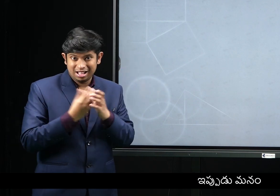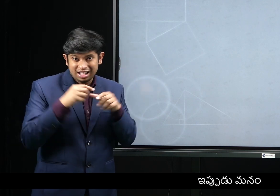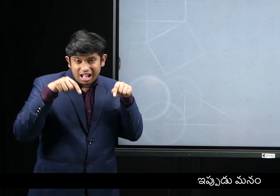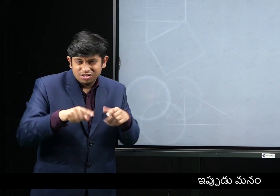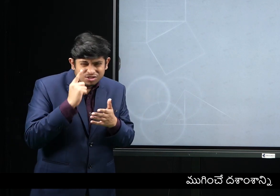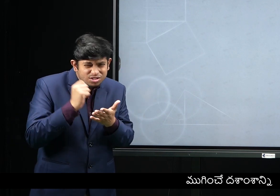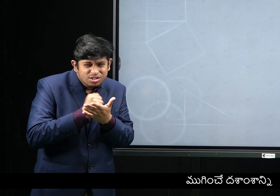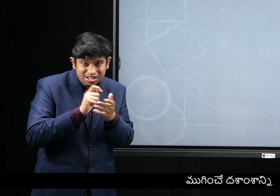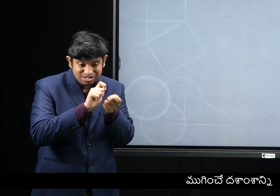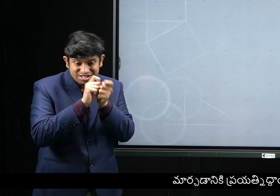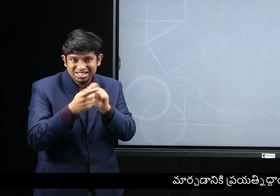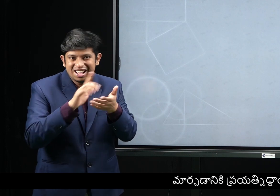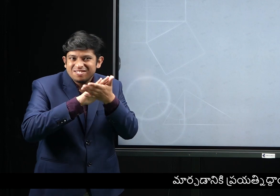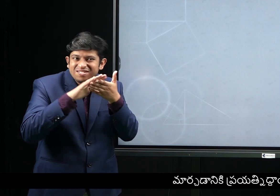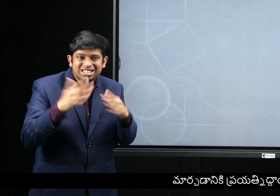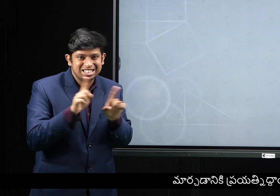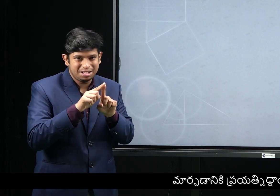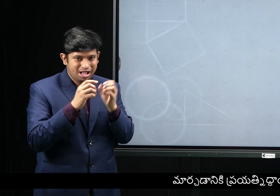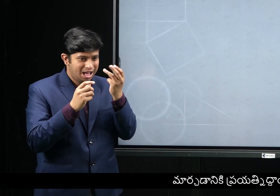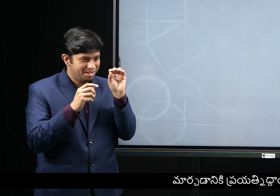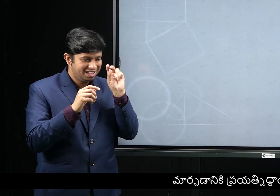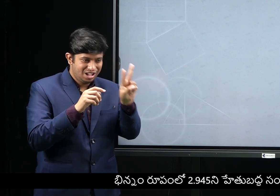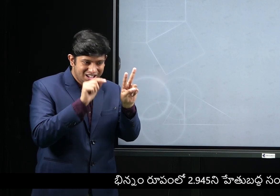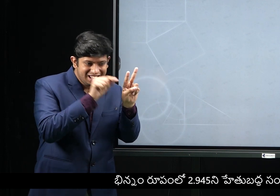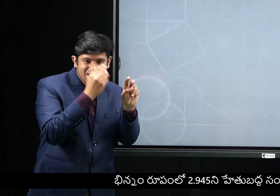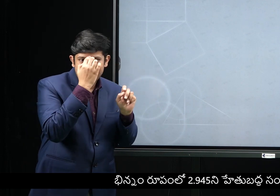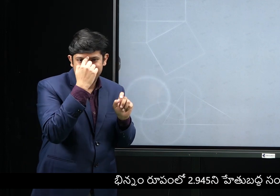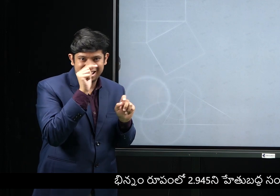ఇప్పుడు మనం ముగించే దశాంశాన్ని మార్చడానికి ప్రయత్నిద్దాం. భిన్నం రూపంలో